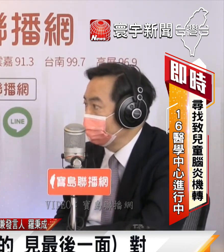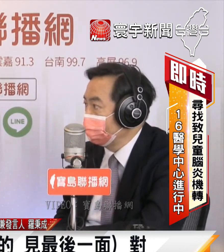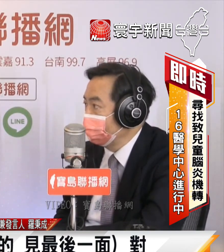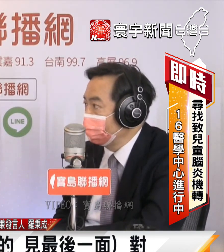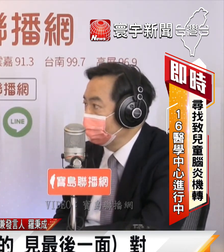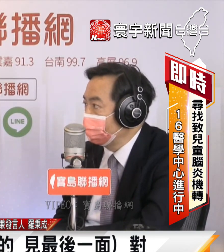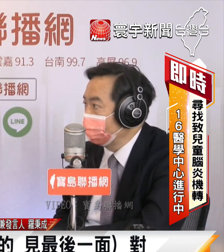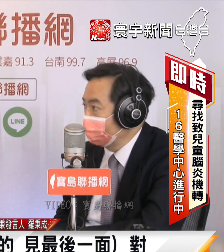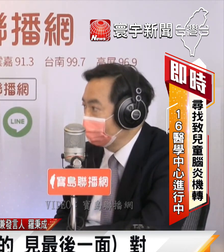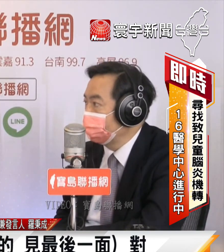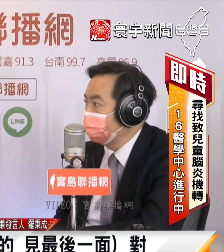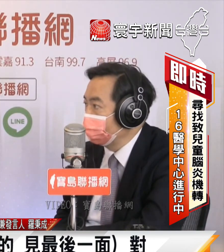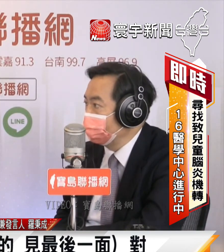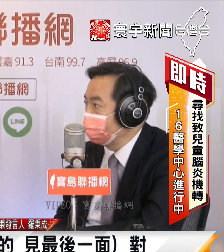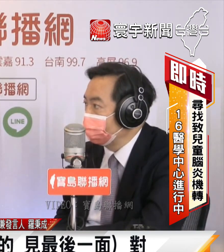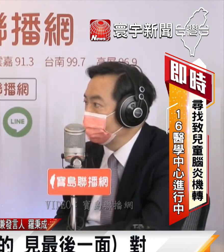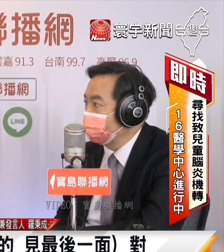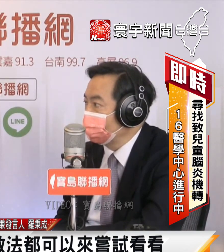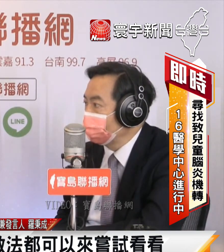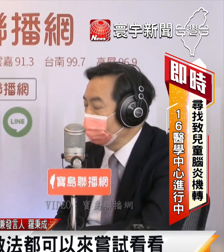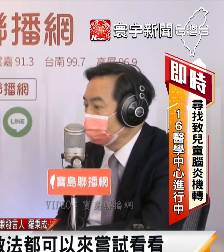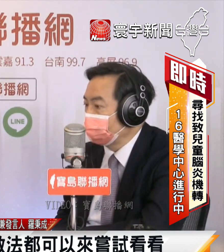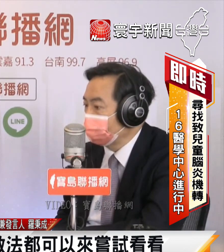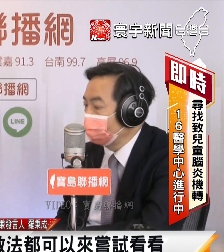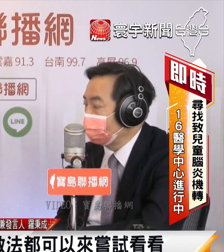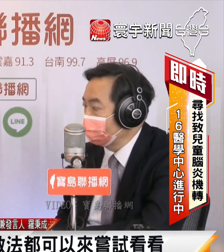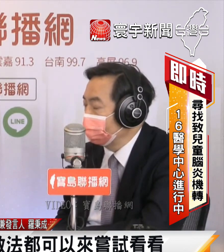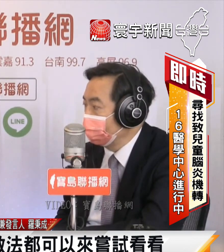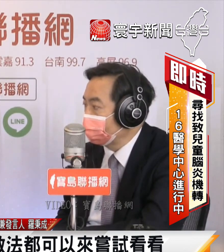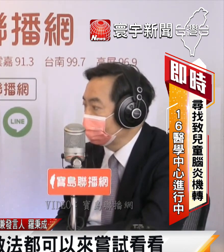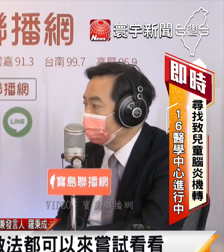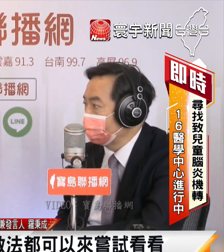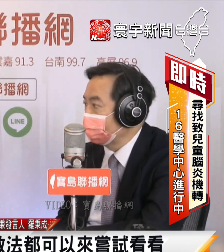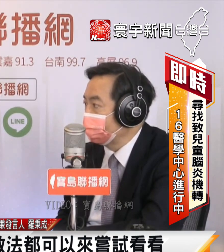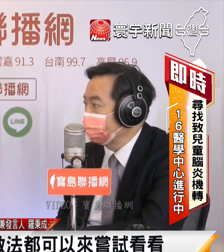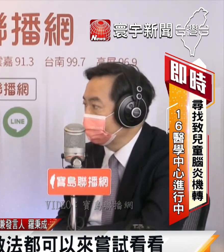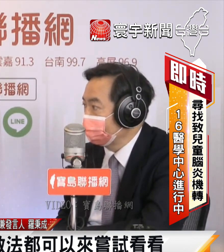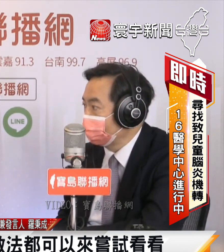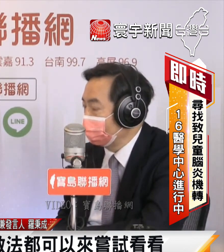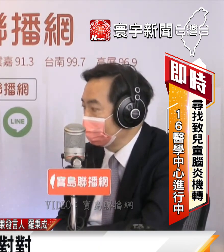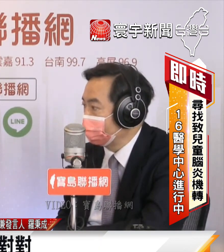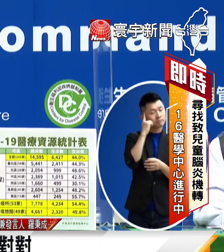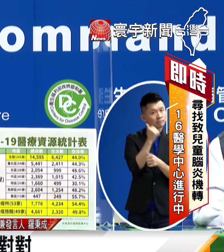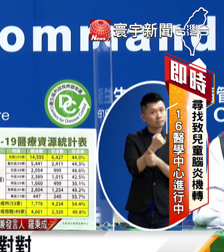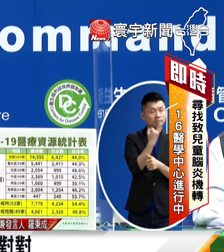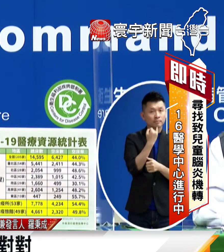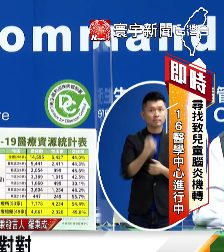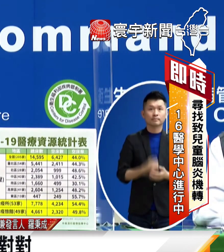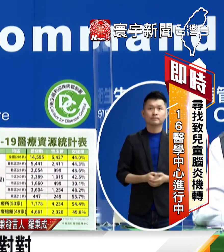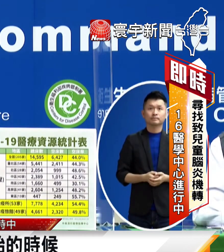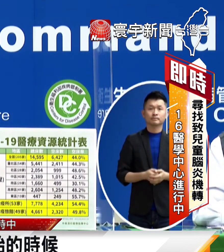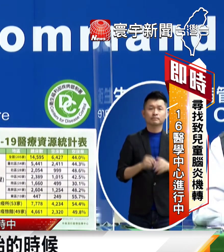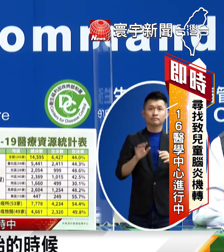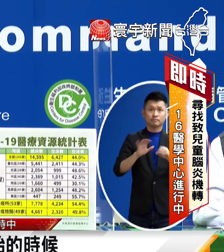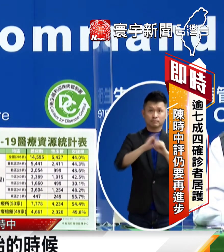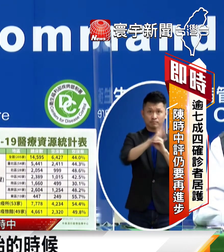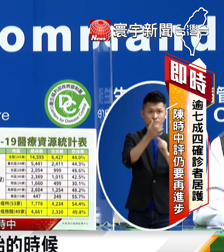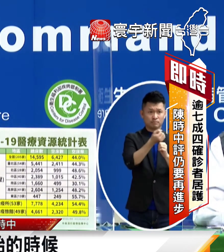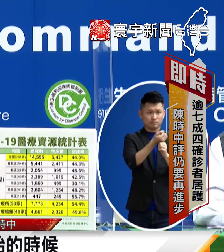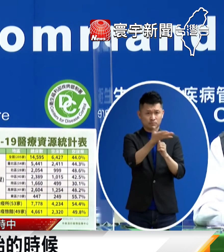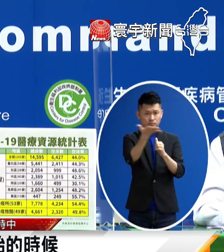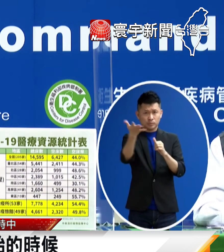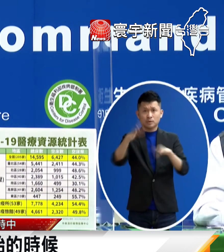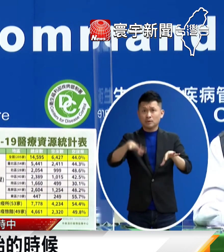悼的见最后一面、啊。 对对，这些技术性的做法都可以来尝试看看。 现在在讨论哈。 对对， 确实在疫情开始的时